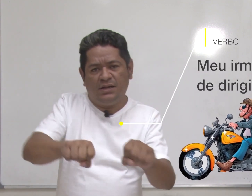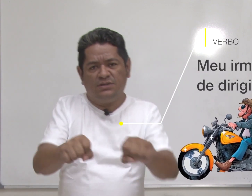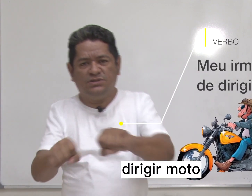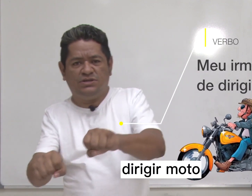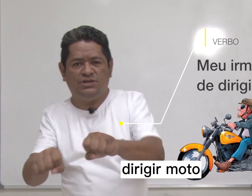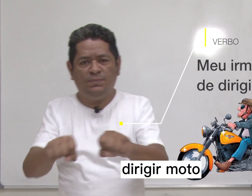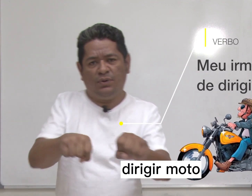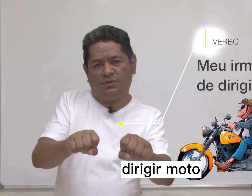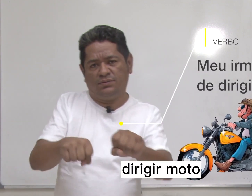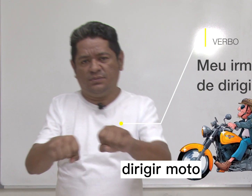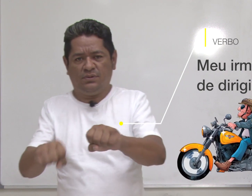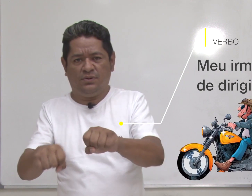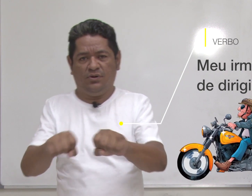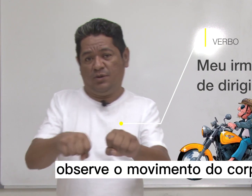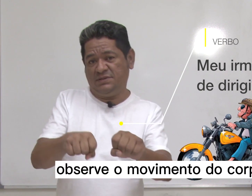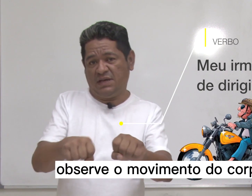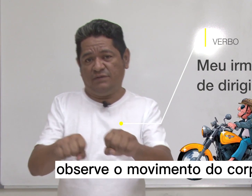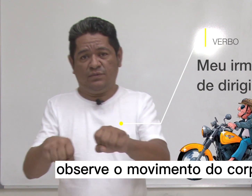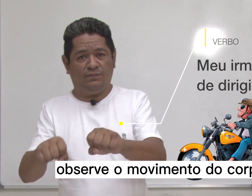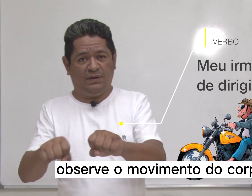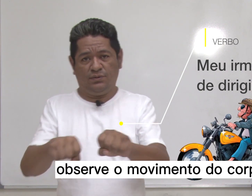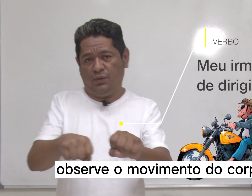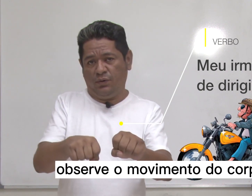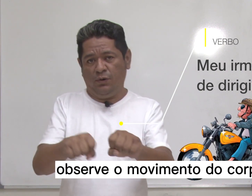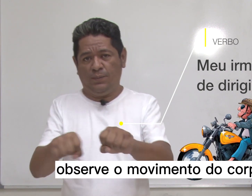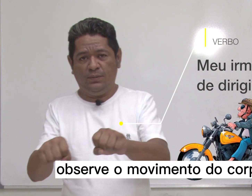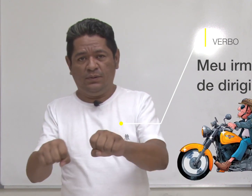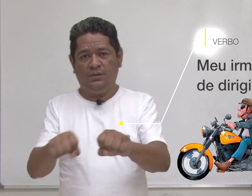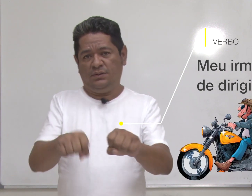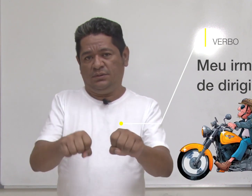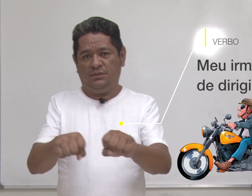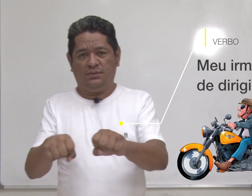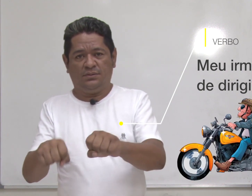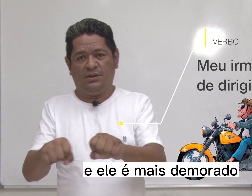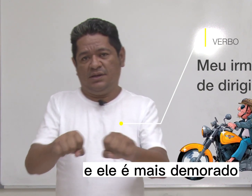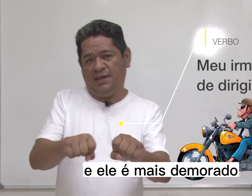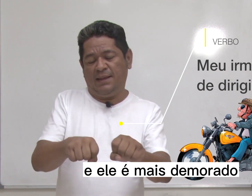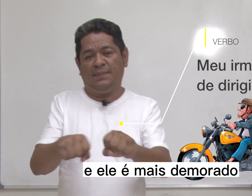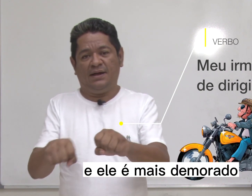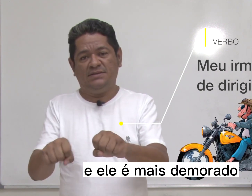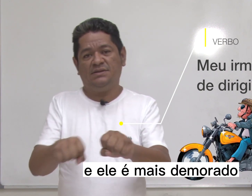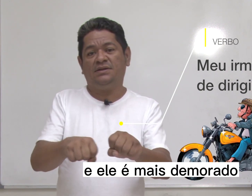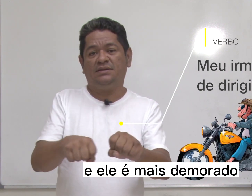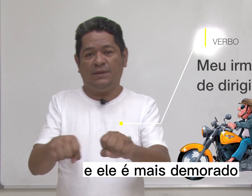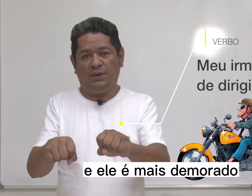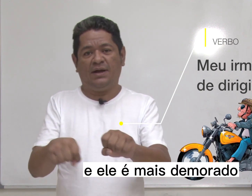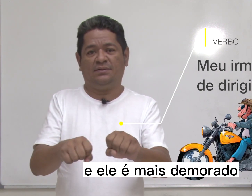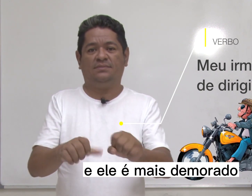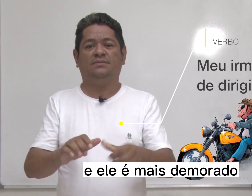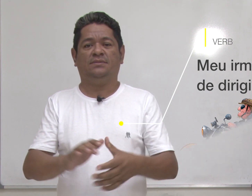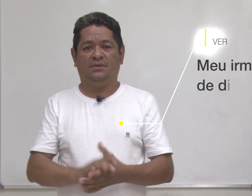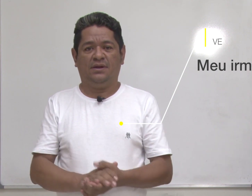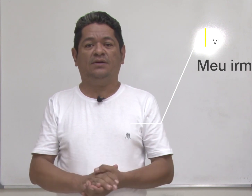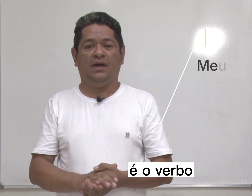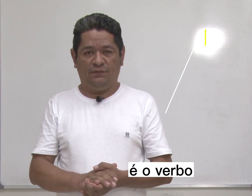de dirigir moto. Observe o movimento do corpo e ele é mais demorado. É o